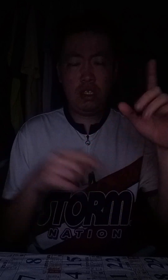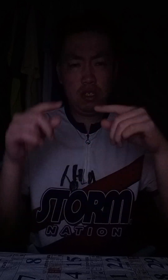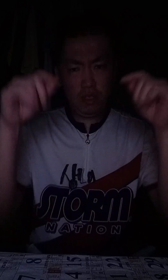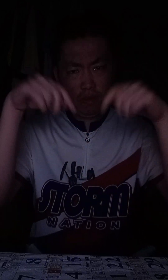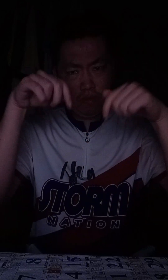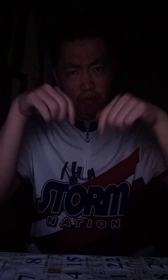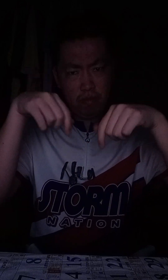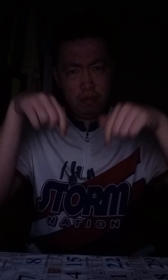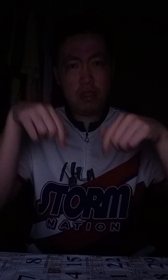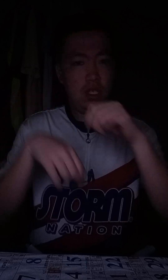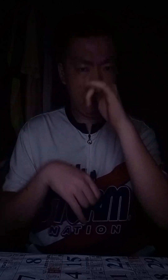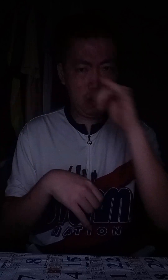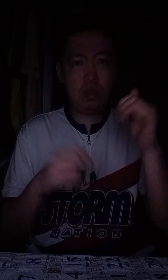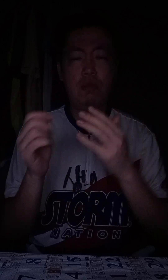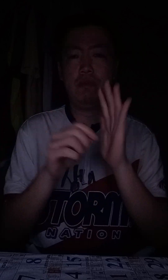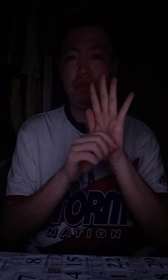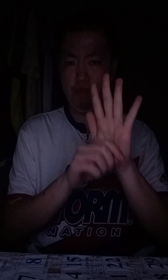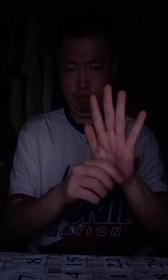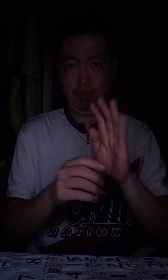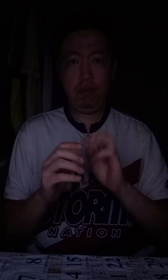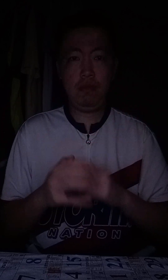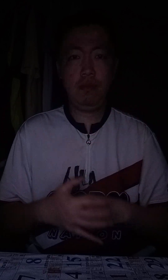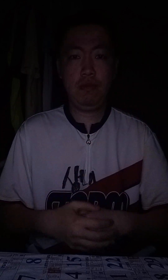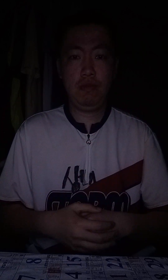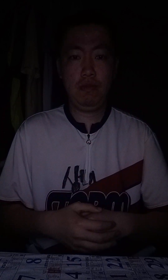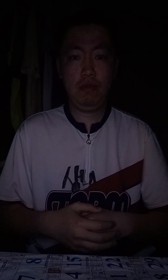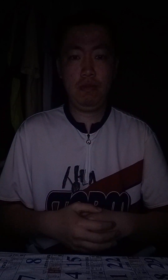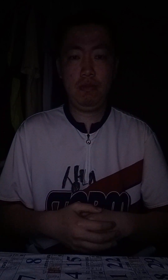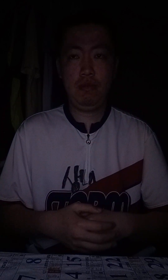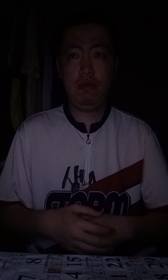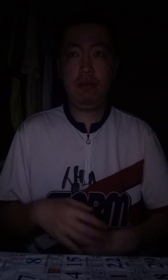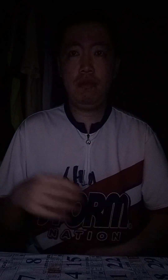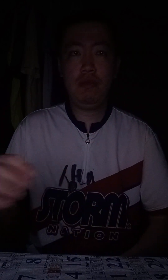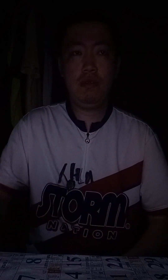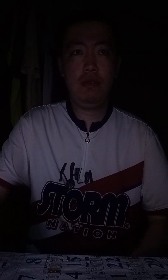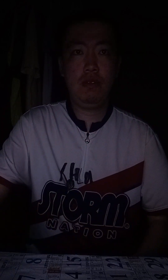안팎의 비가 내리고 있었다고 밝혔습니다. JTB 뉴스 나금동입니다.